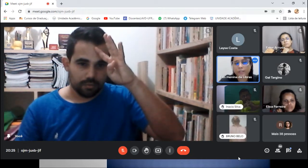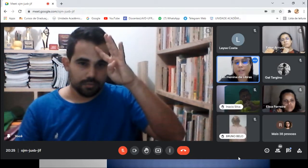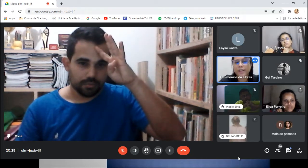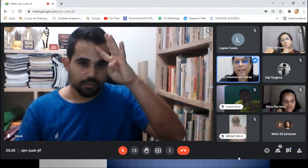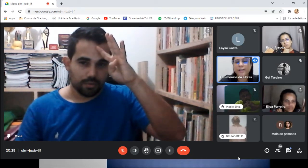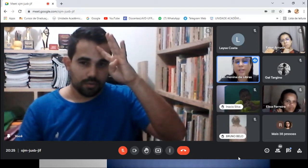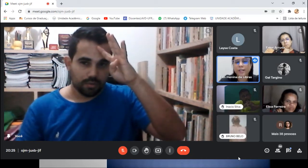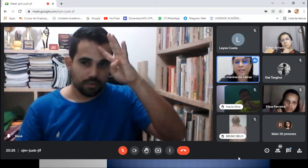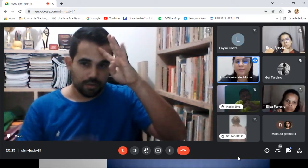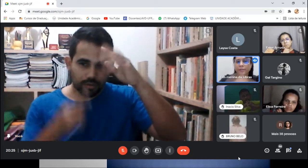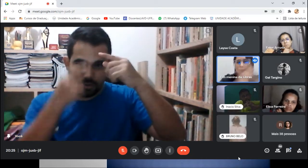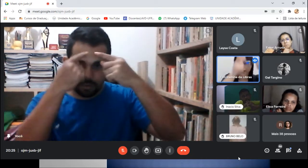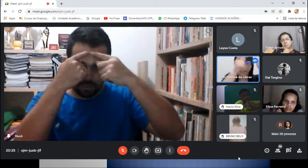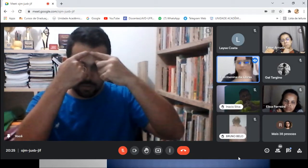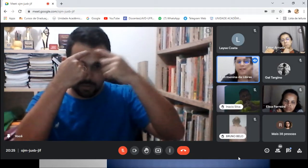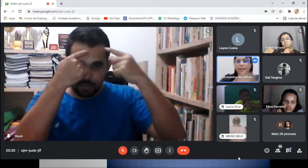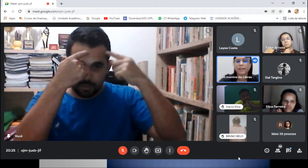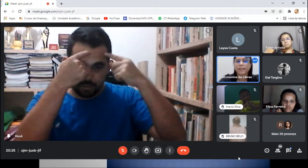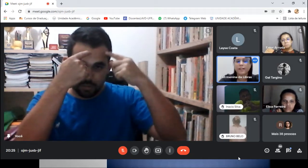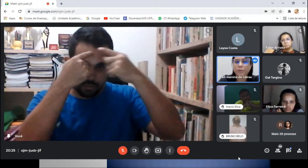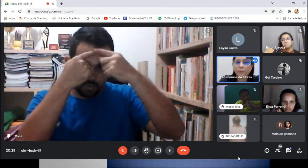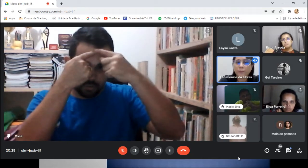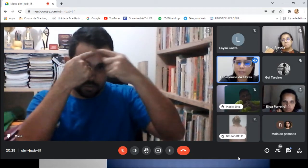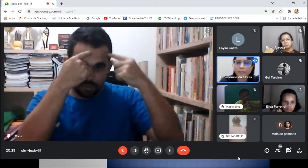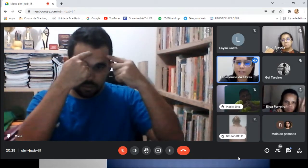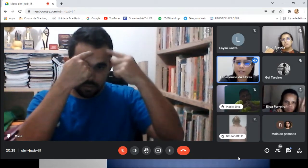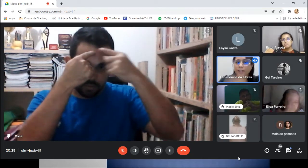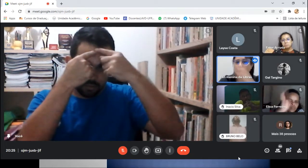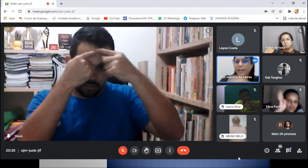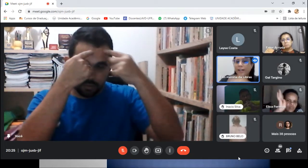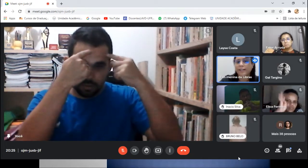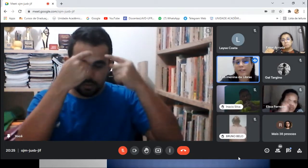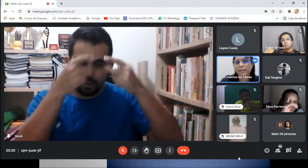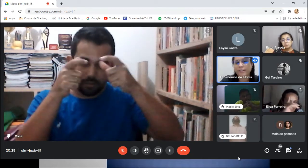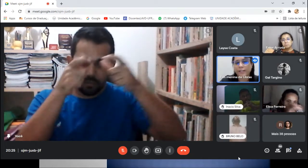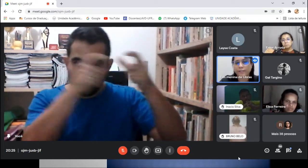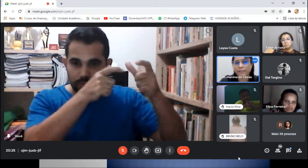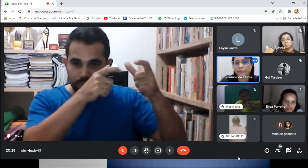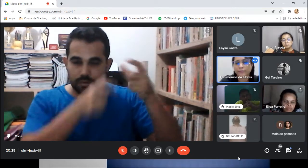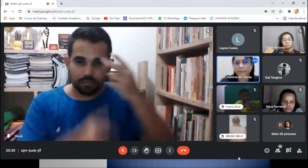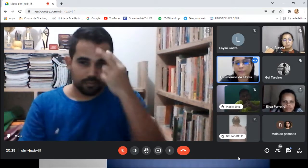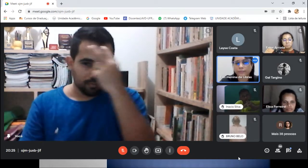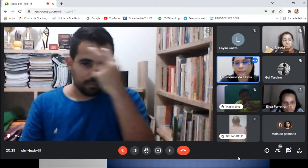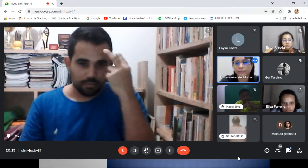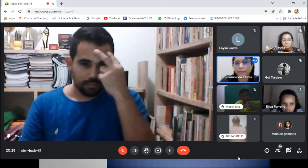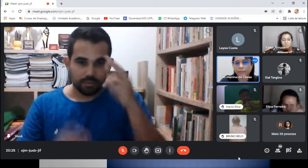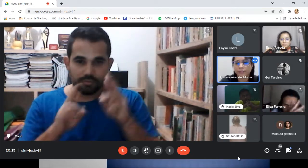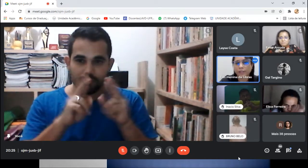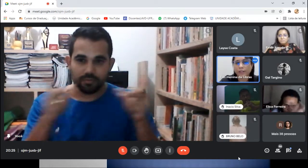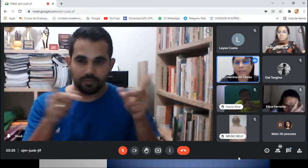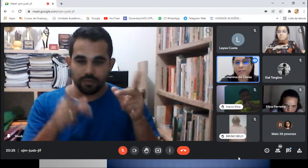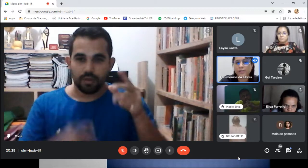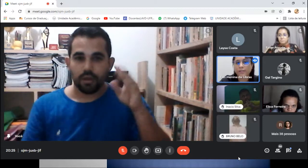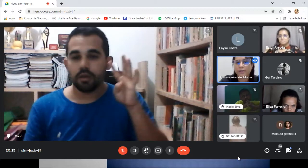Tem essa locação diferente, né? No meio da testa e na lateral da testa. Há uma distinção